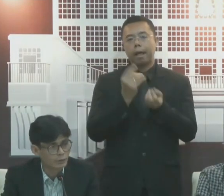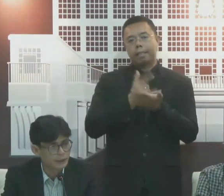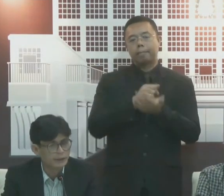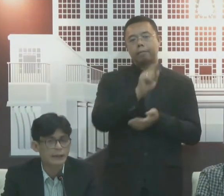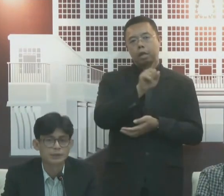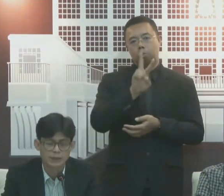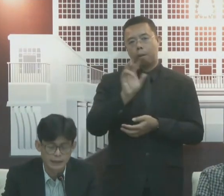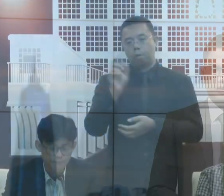debat 120 menit